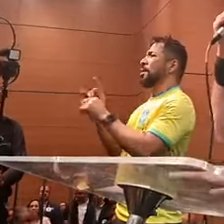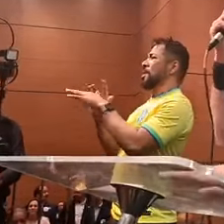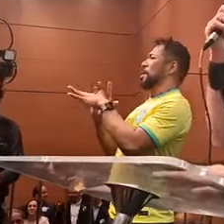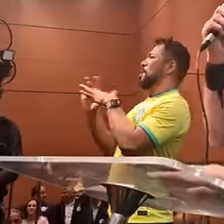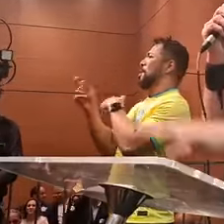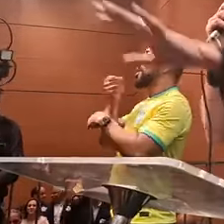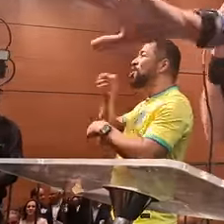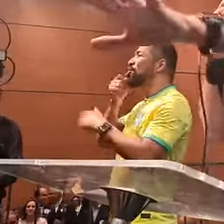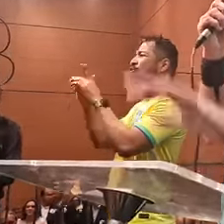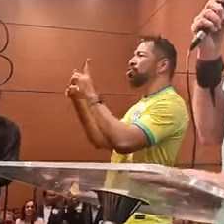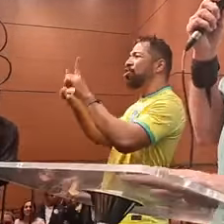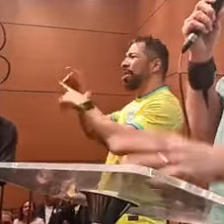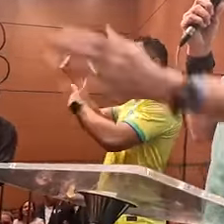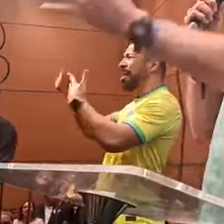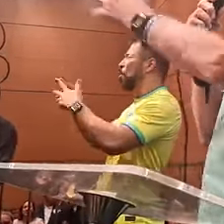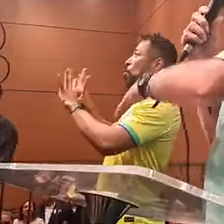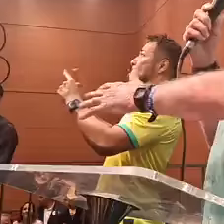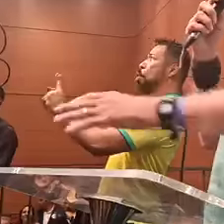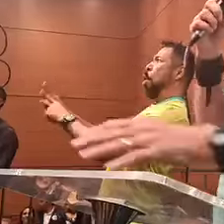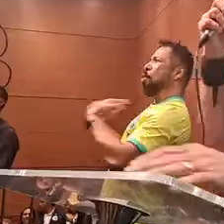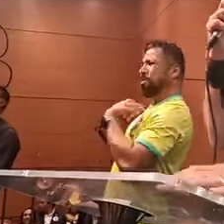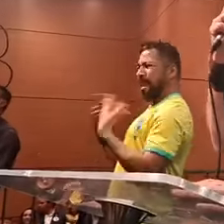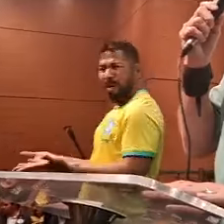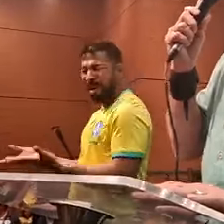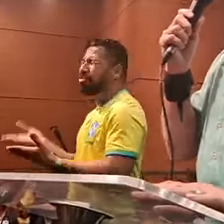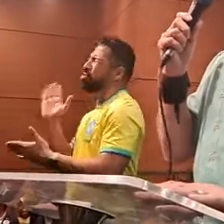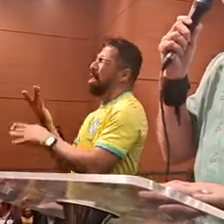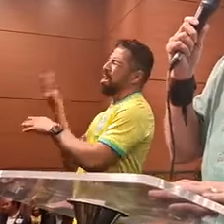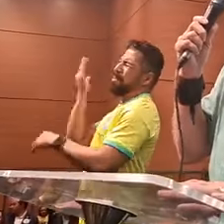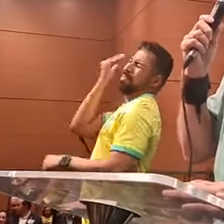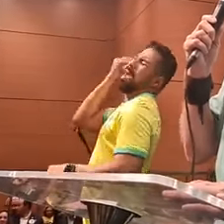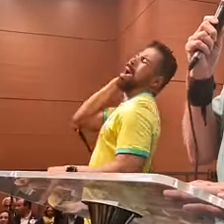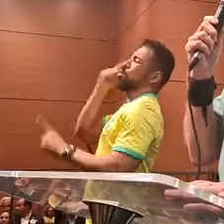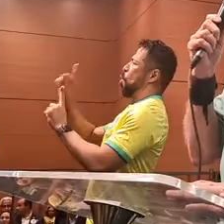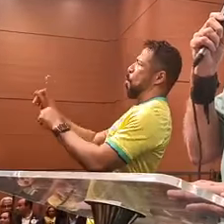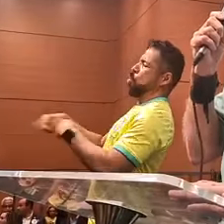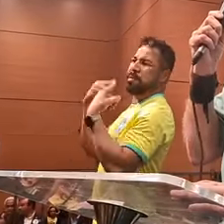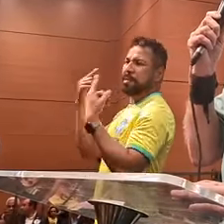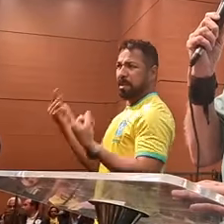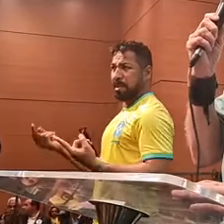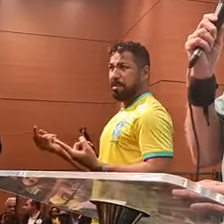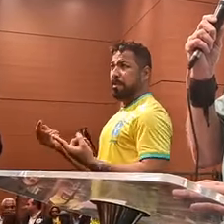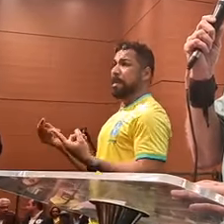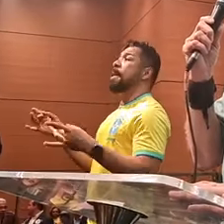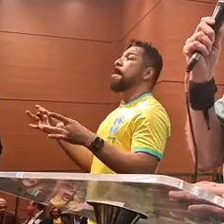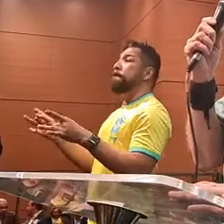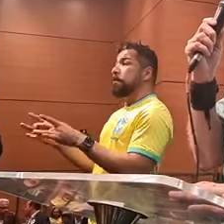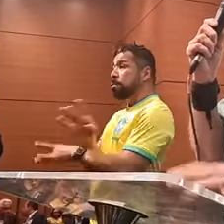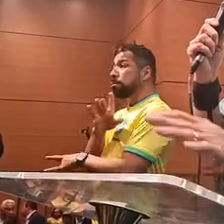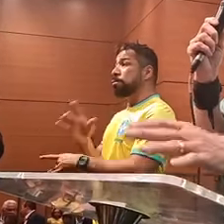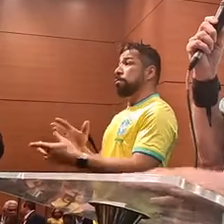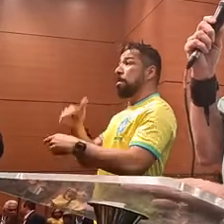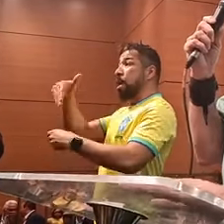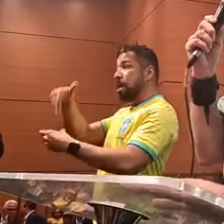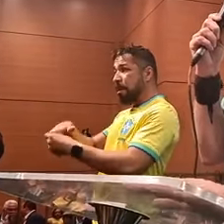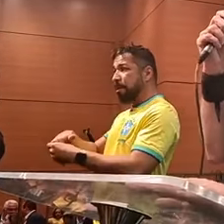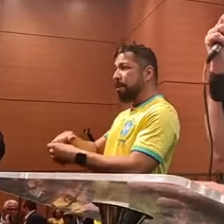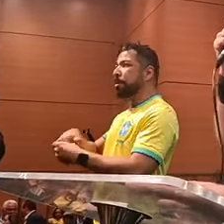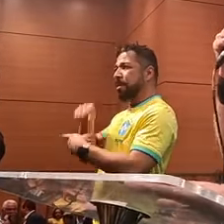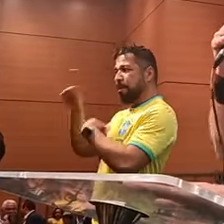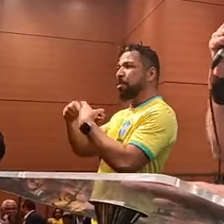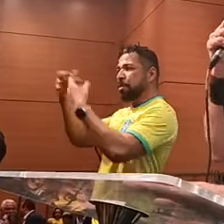a gente. Não é de agora não, já veio lá de trás. Eu espero após as eleições aprofundar